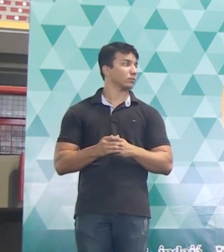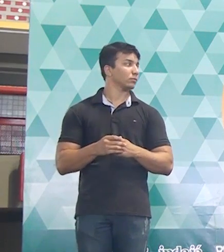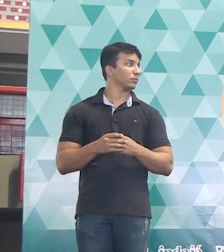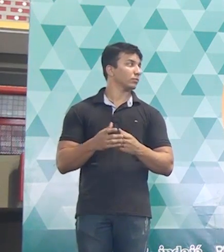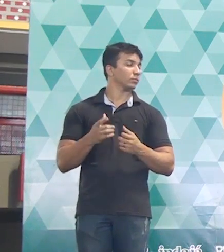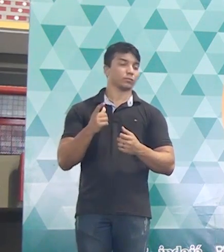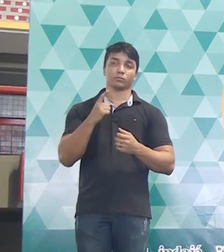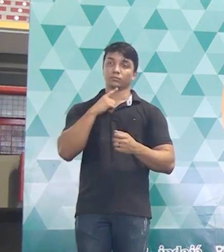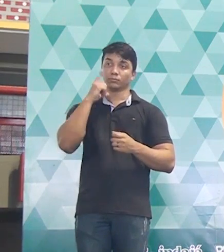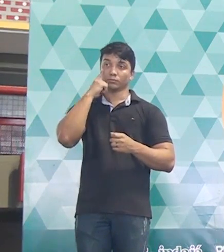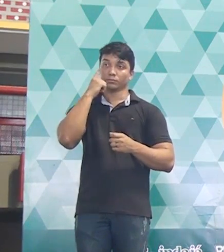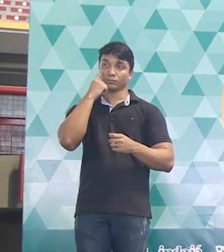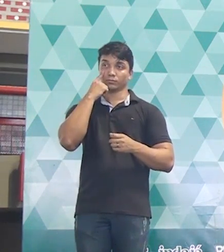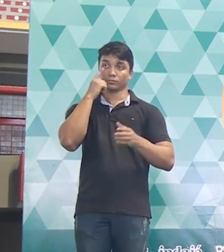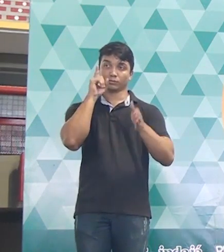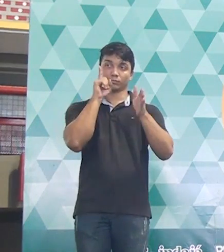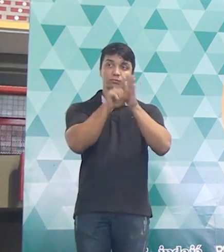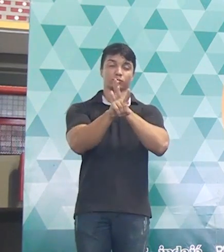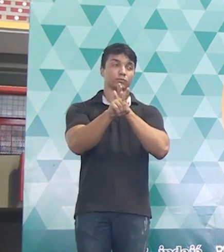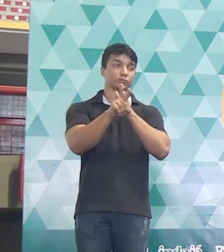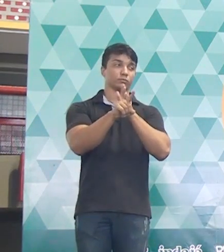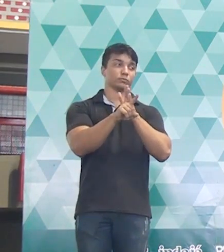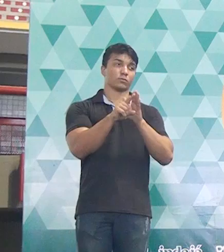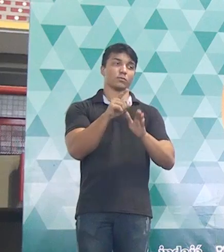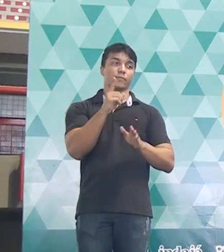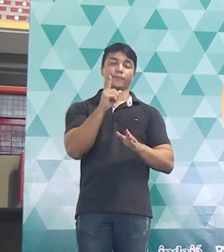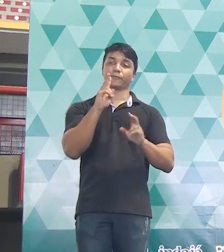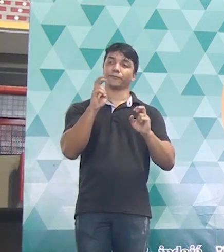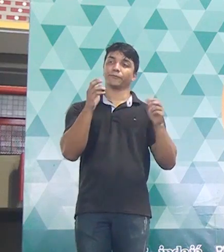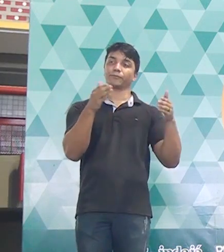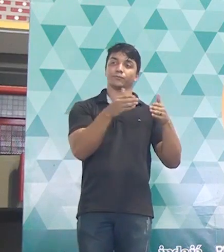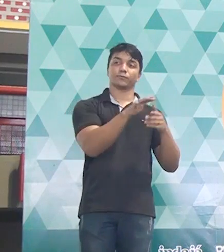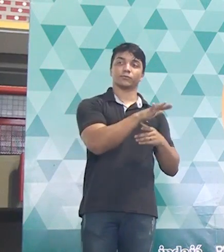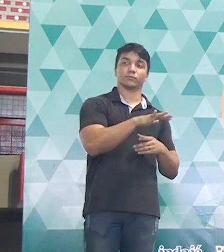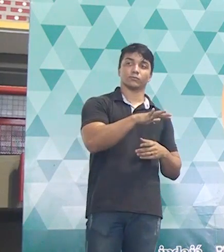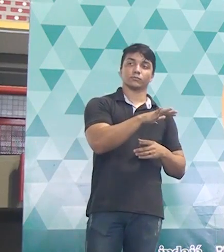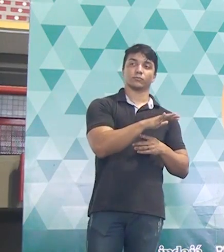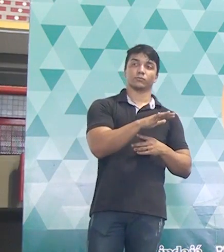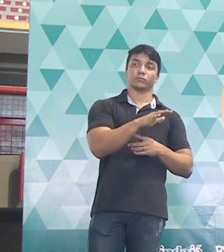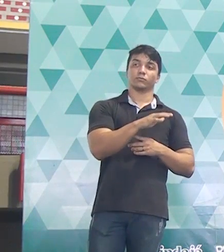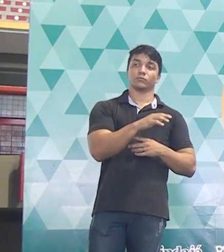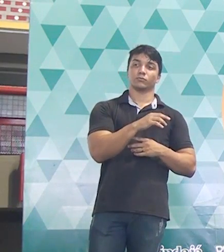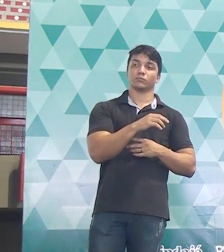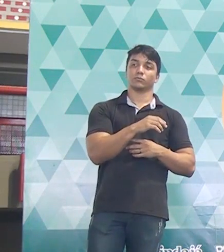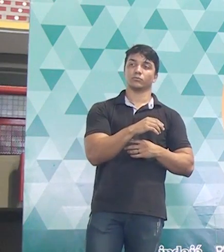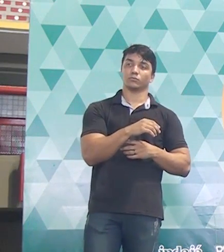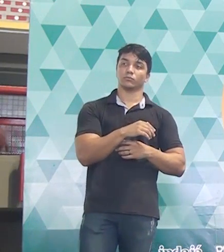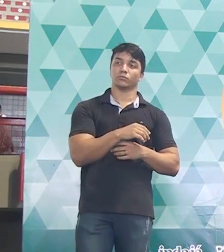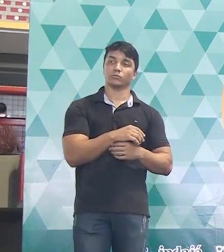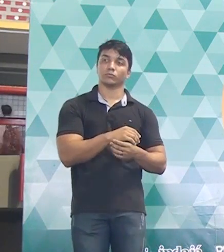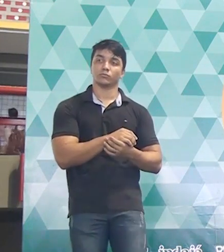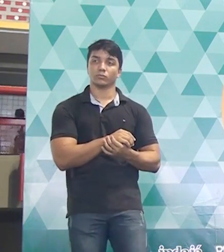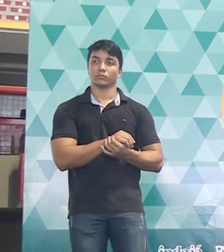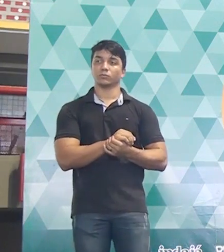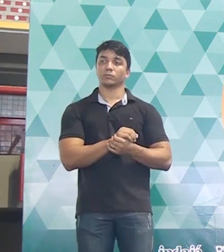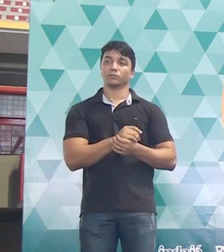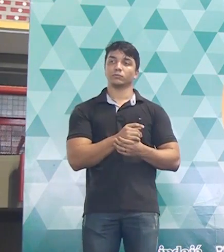Eu tenho aqui duas perguntinhas sobre ácidos, para a gente mudar de assunto, né? Primeiro assim,